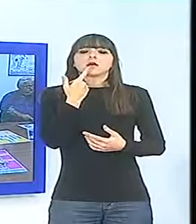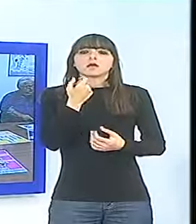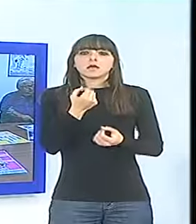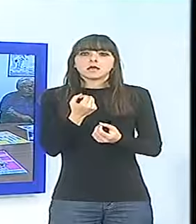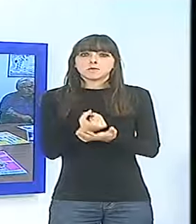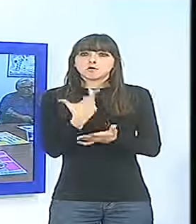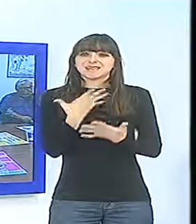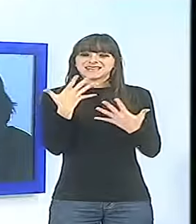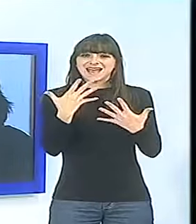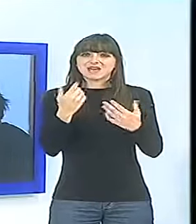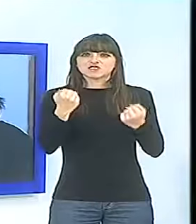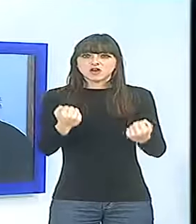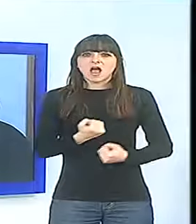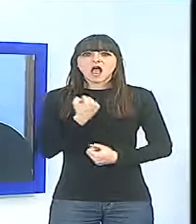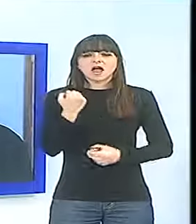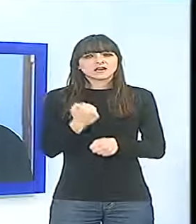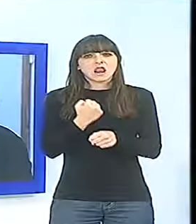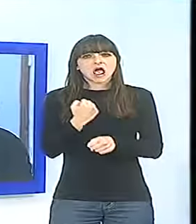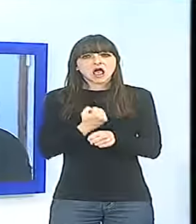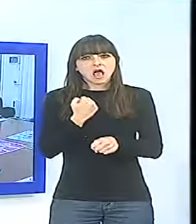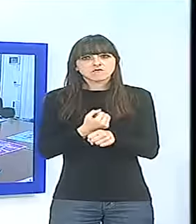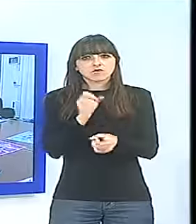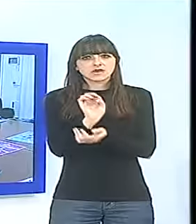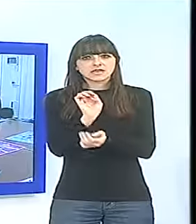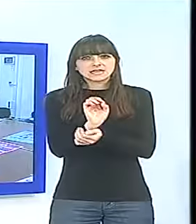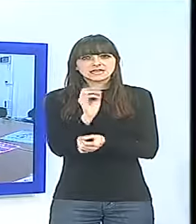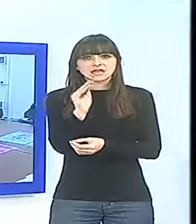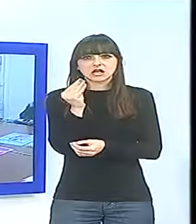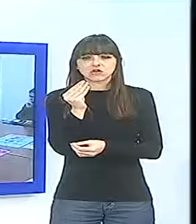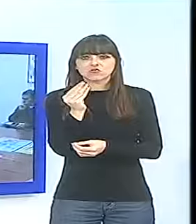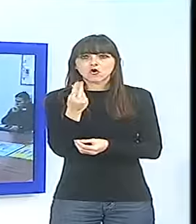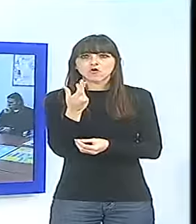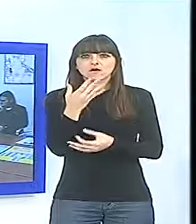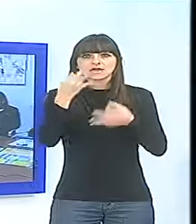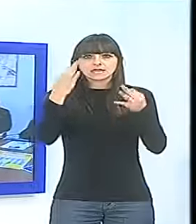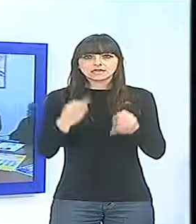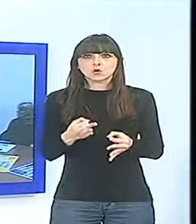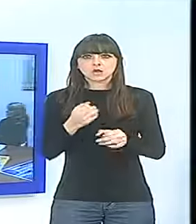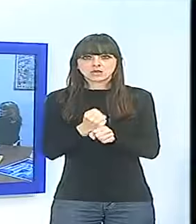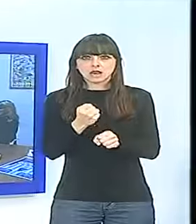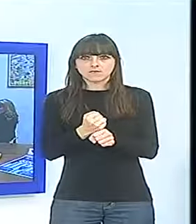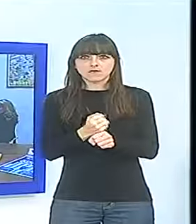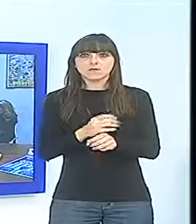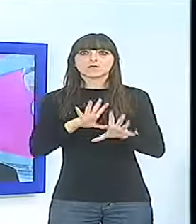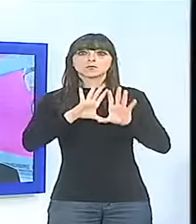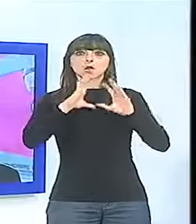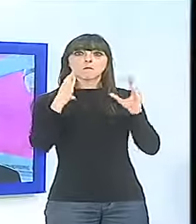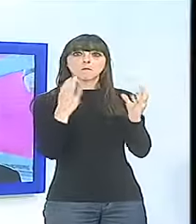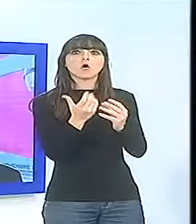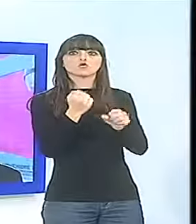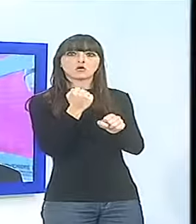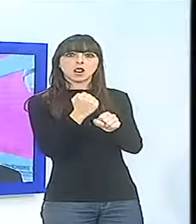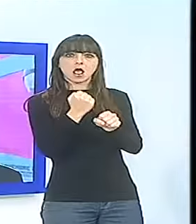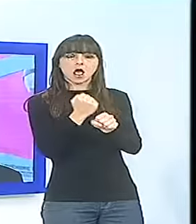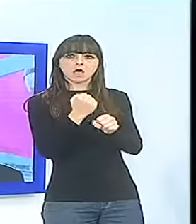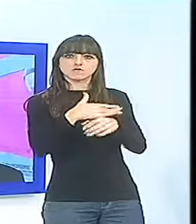quasi 10 anni si battono per insegnare ai giovani che cos'è la sicurezza sul lavoro. Il mondo del lavoro è senza